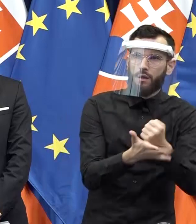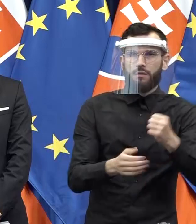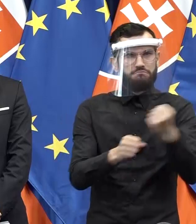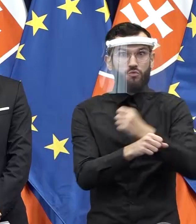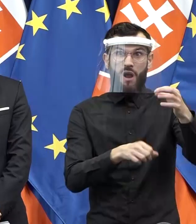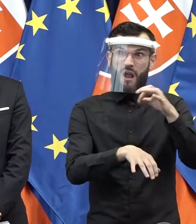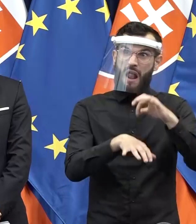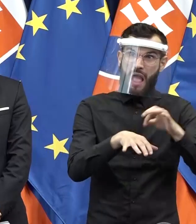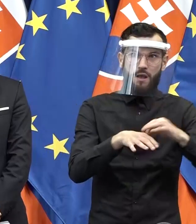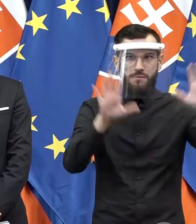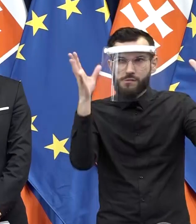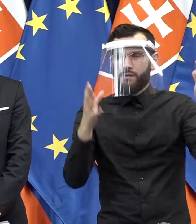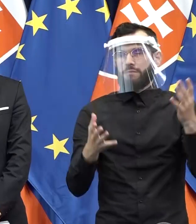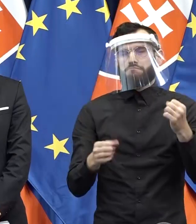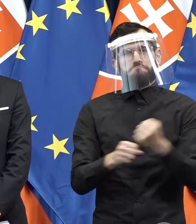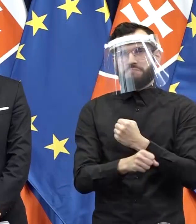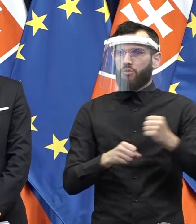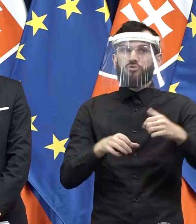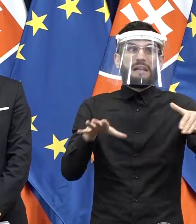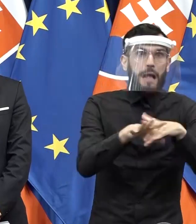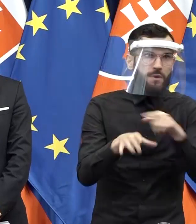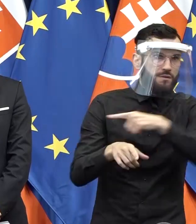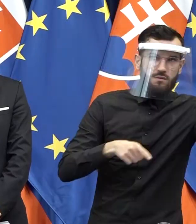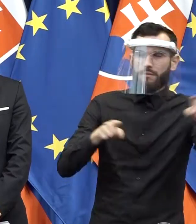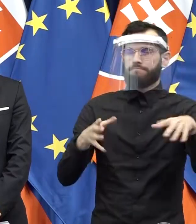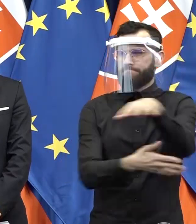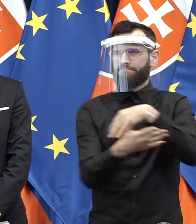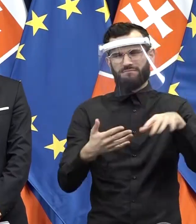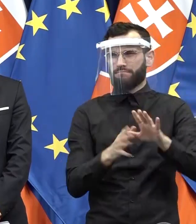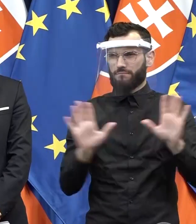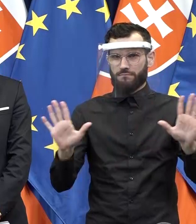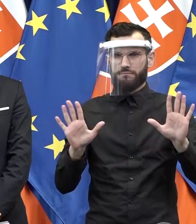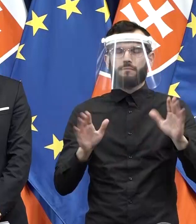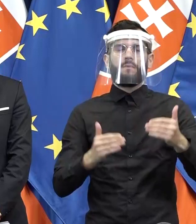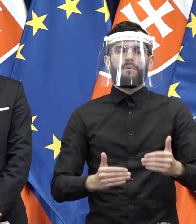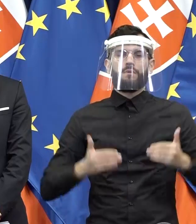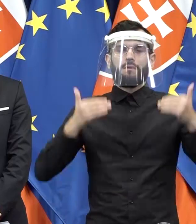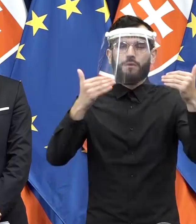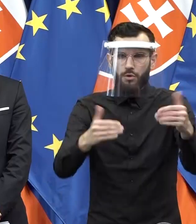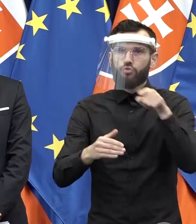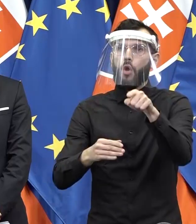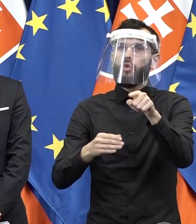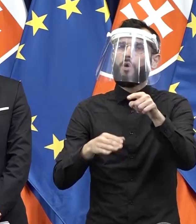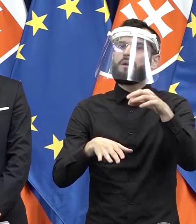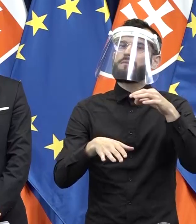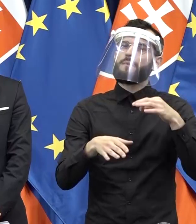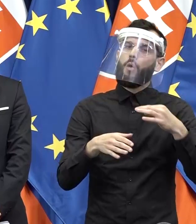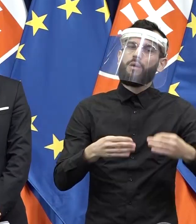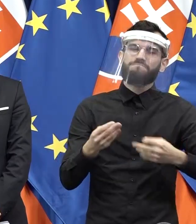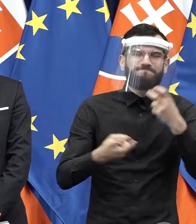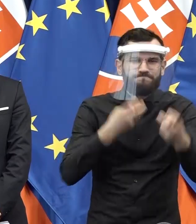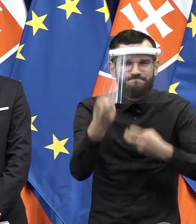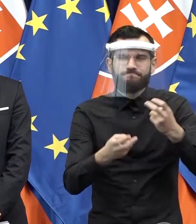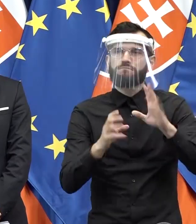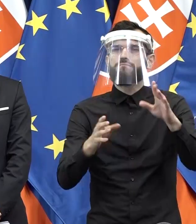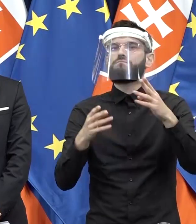lekárov, zbytočne nestresovali zamestnávateľov aj zamestnancov. Jednoducho odsunúť konanie týchto zdravotných prehliadov, aby mohli